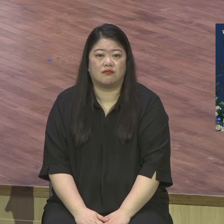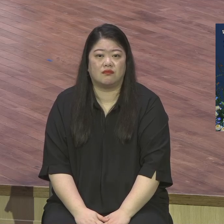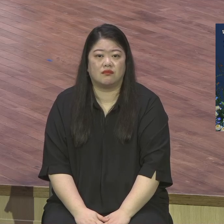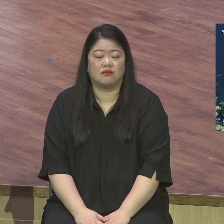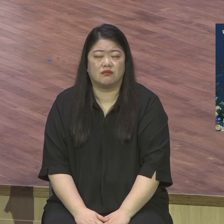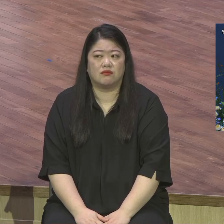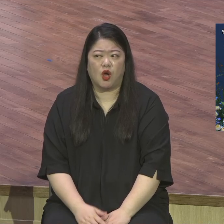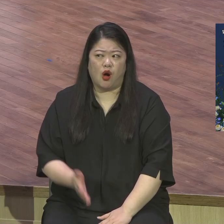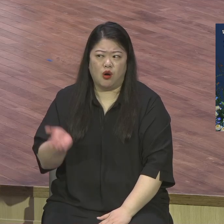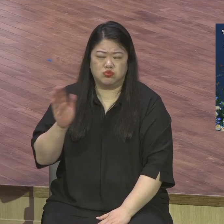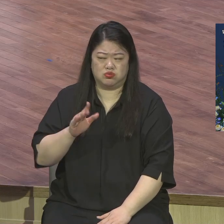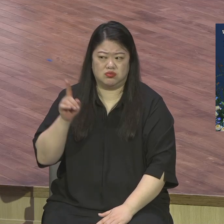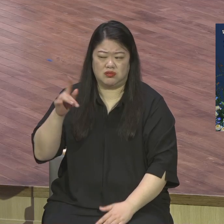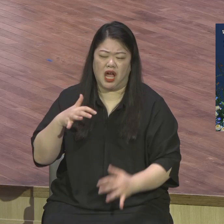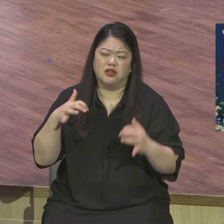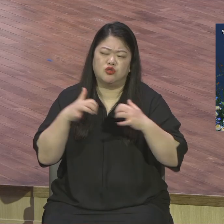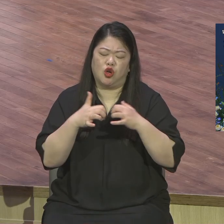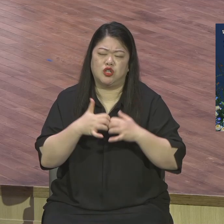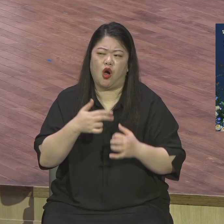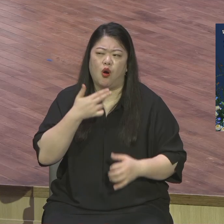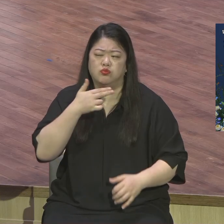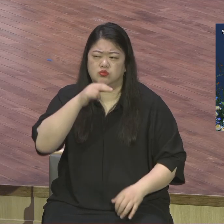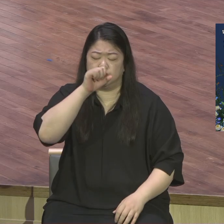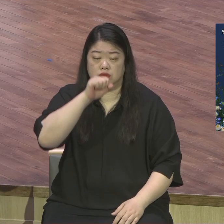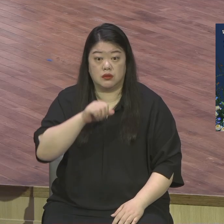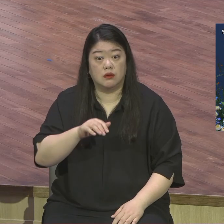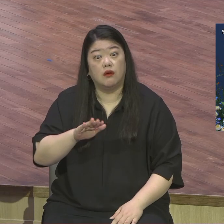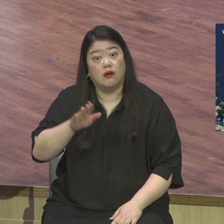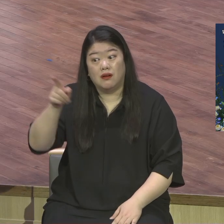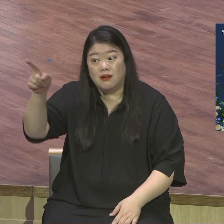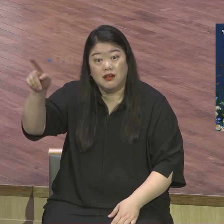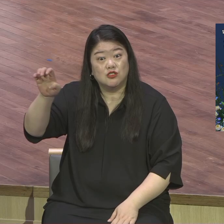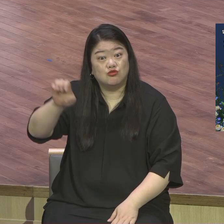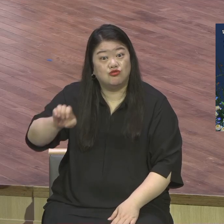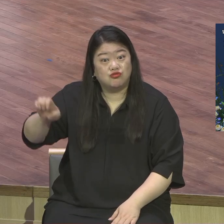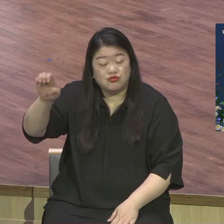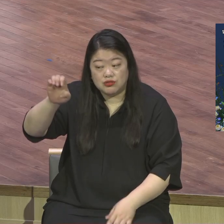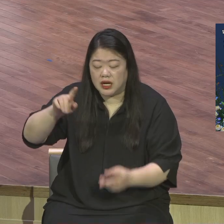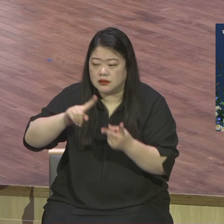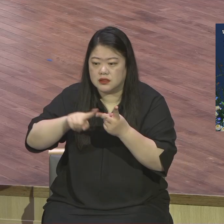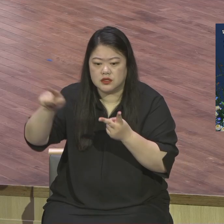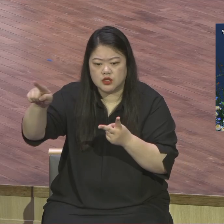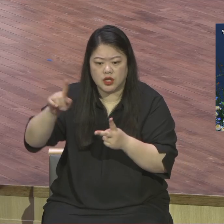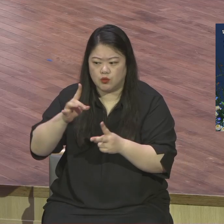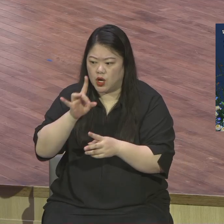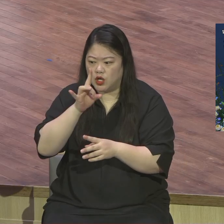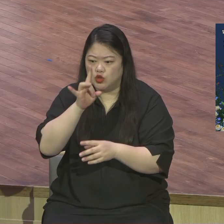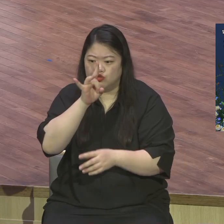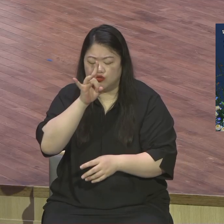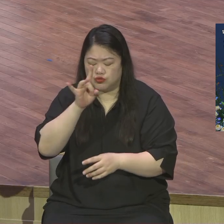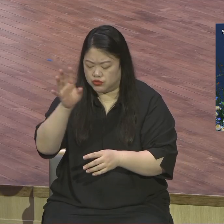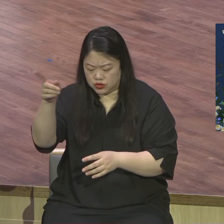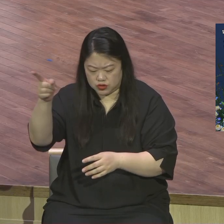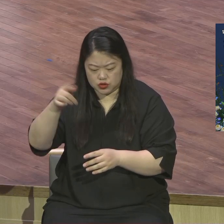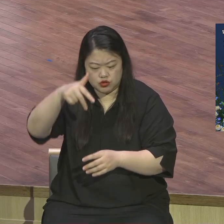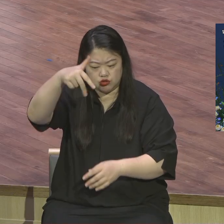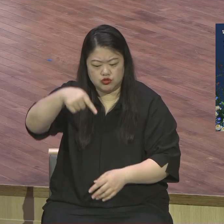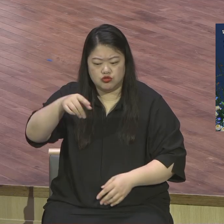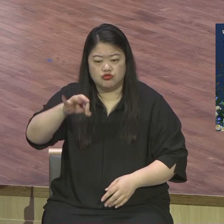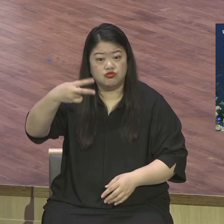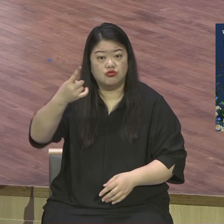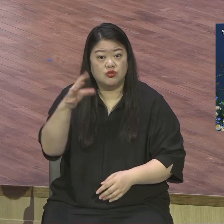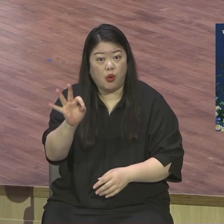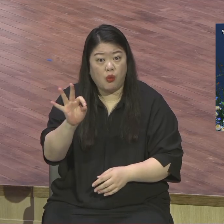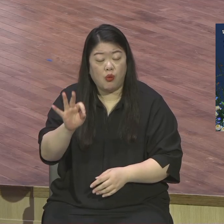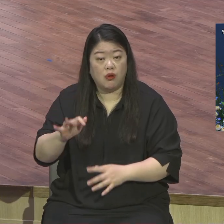지금도요 지구촌 곳곳에 그렇게 내전이 일어나서 죽어가고 있는 사람들